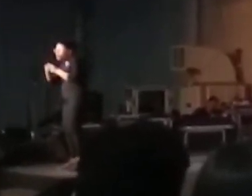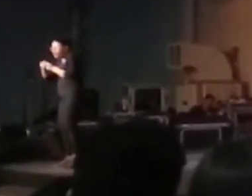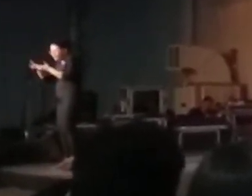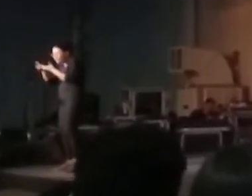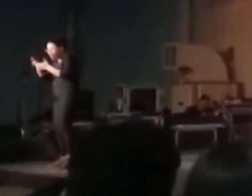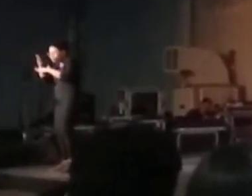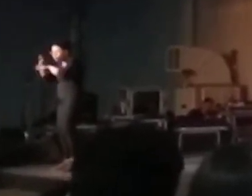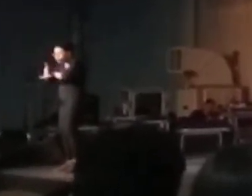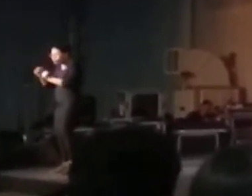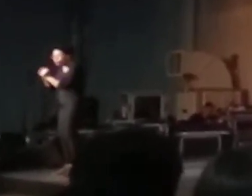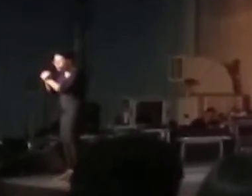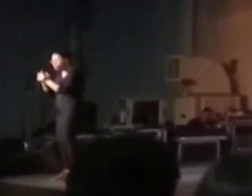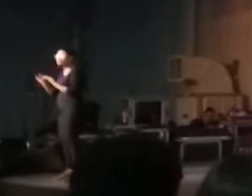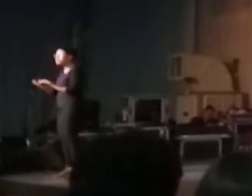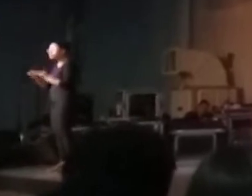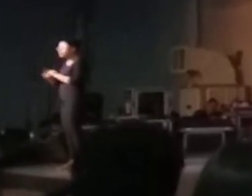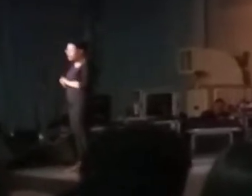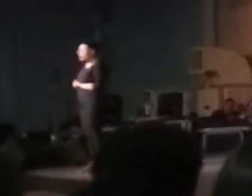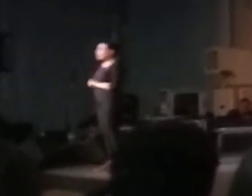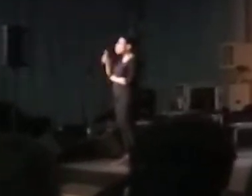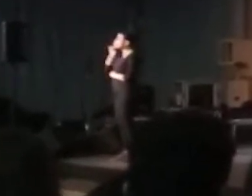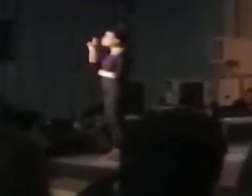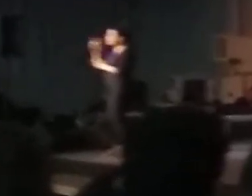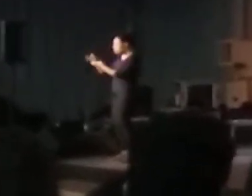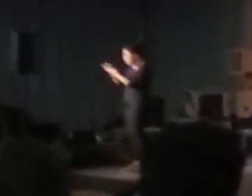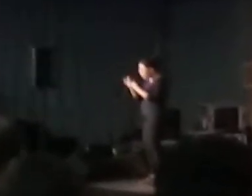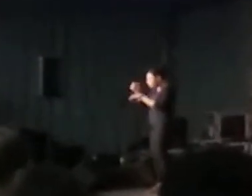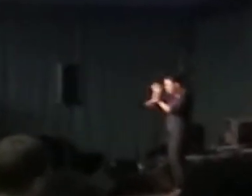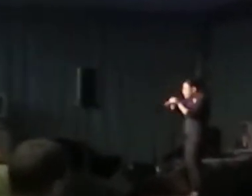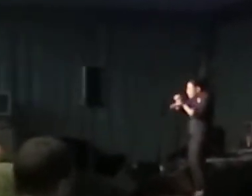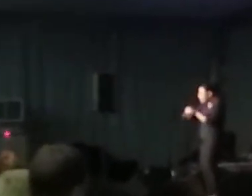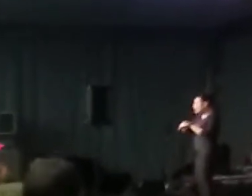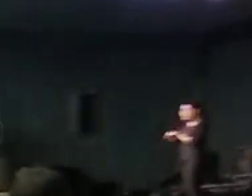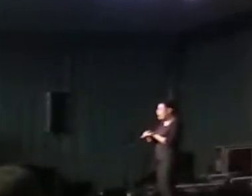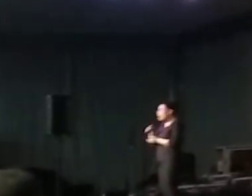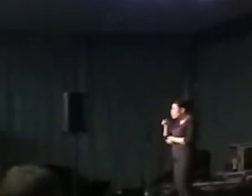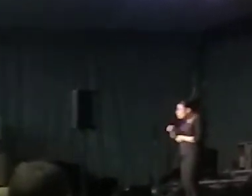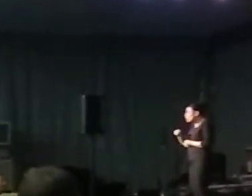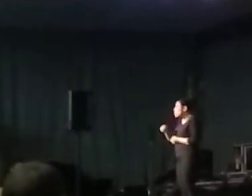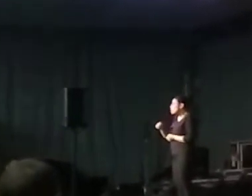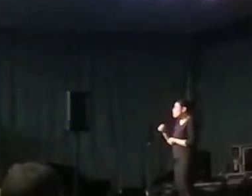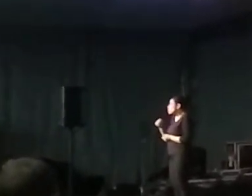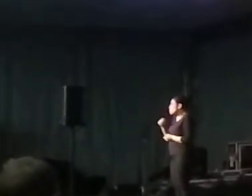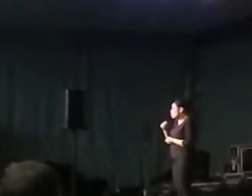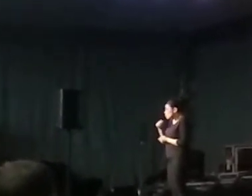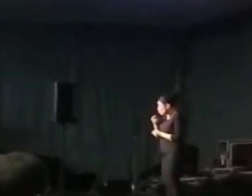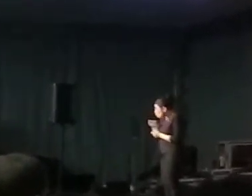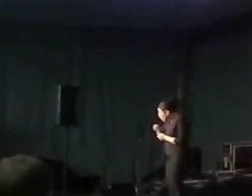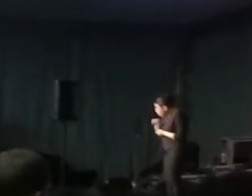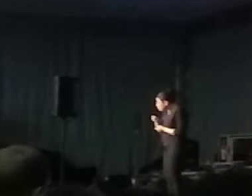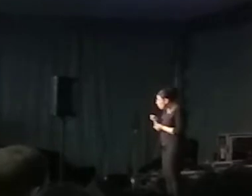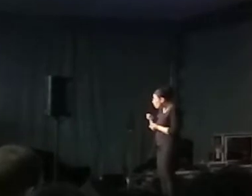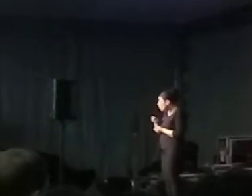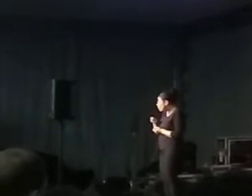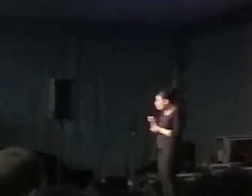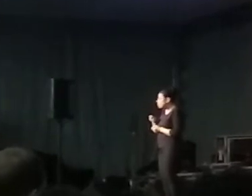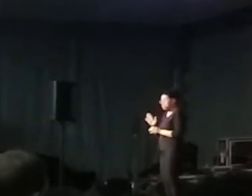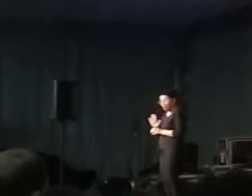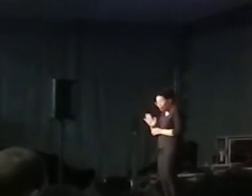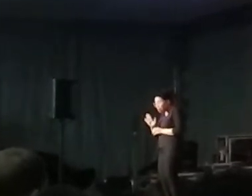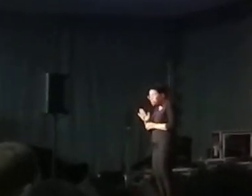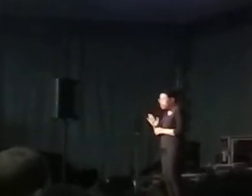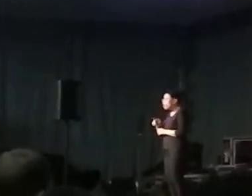reprodução? Eu falei, porque eu quero um dia escrever. Mas você não é jornalista? Eu não sou jornalista. Você se compromete comigo